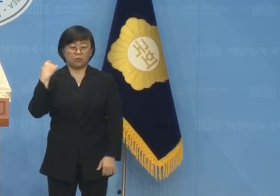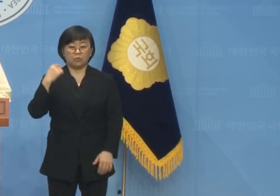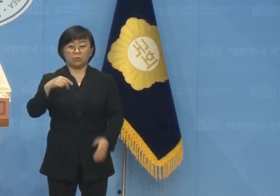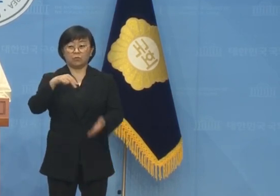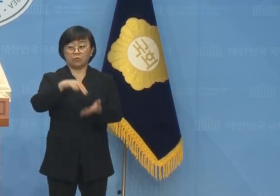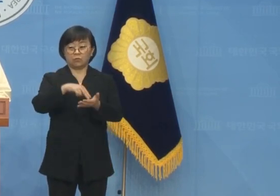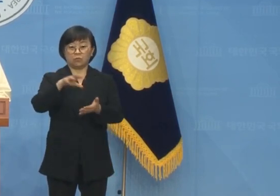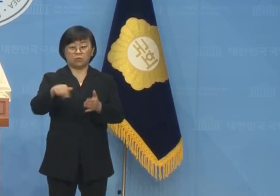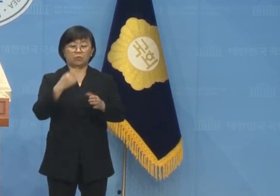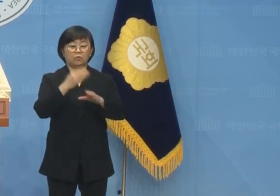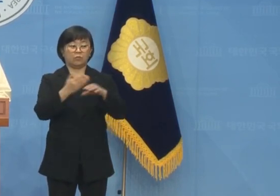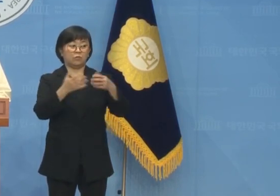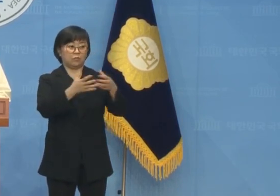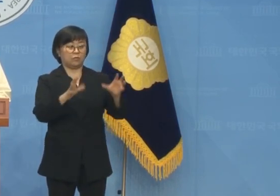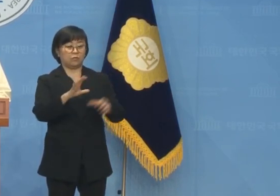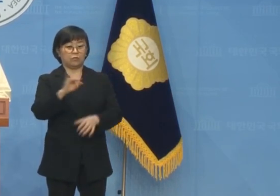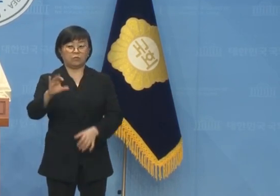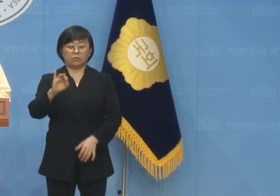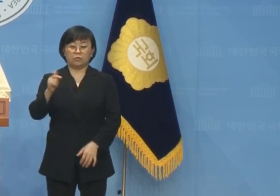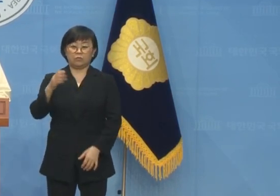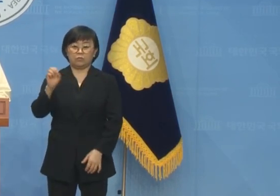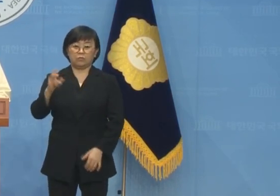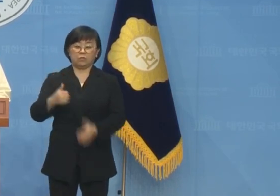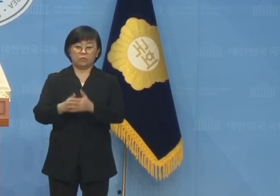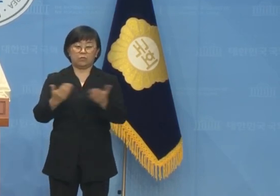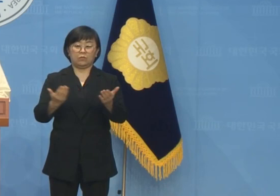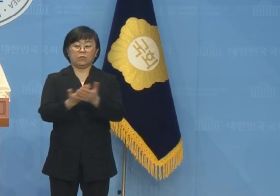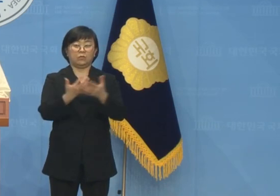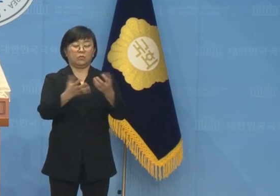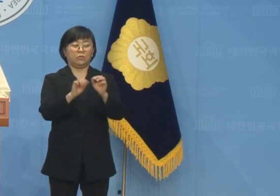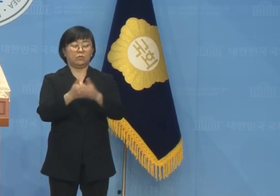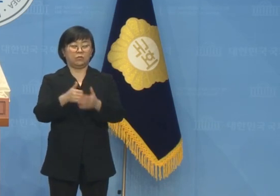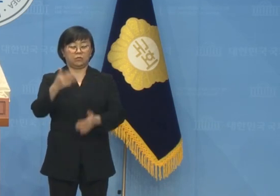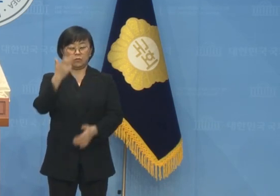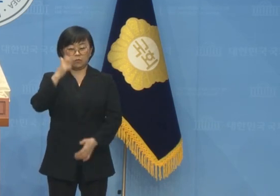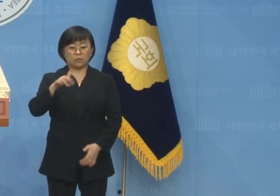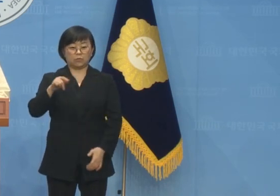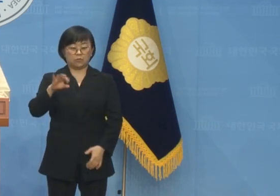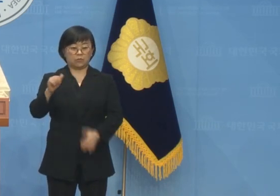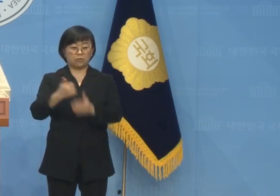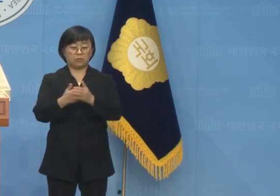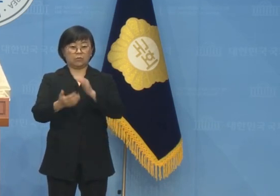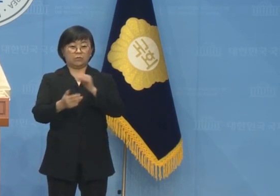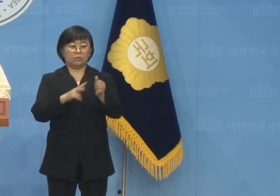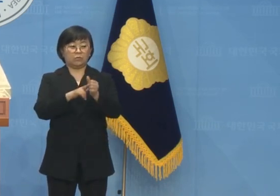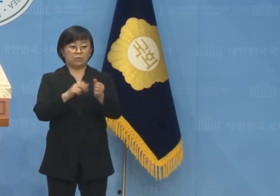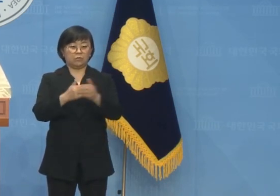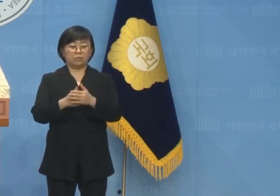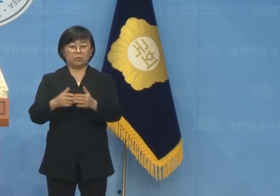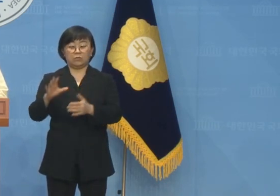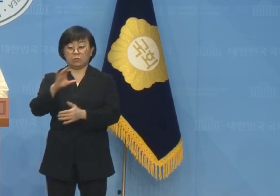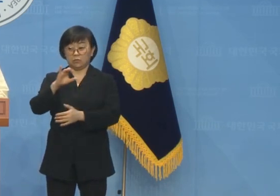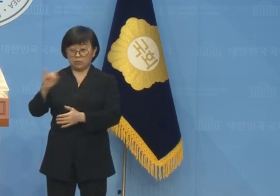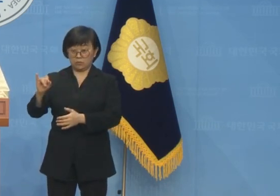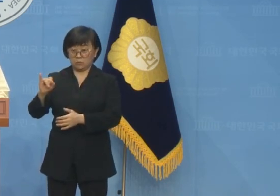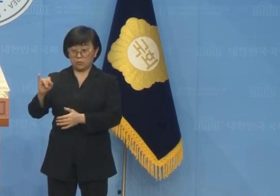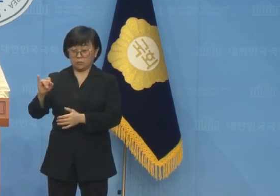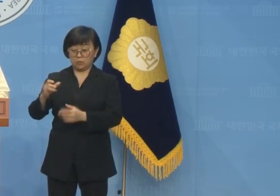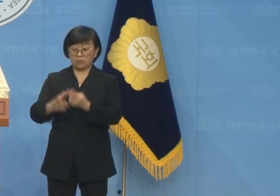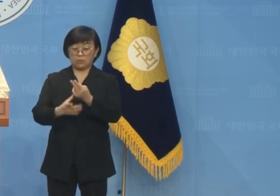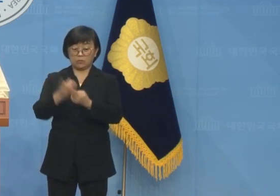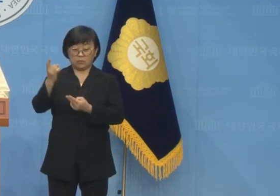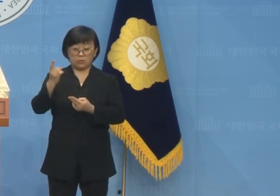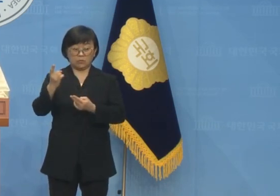자리에서 민주당 이인영 후보와 진보당의 최재희 예비 후보께서 이인영 후보로 단위라